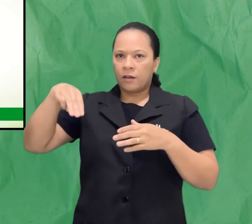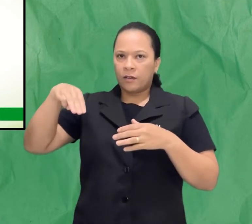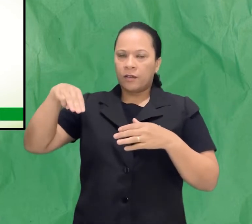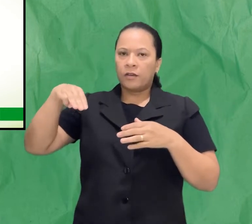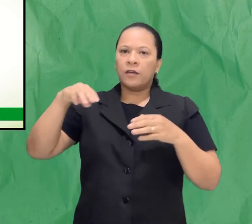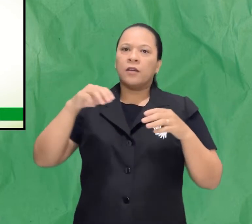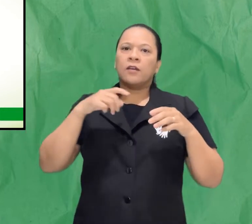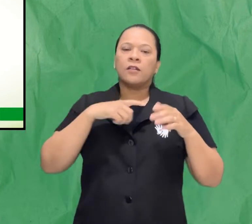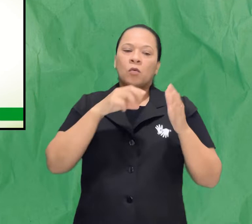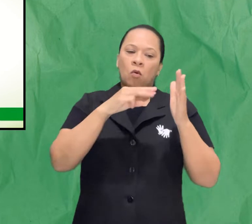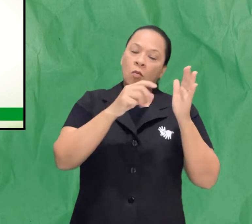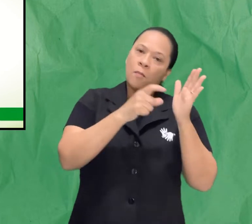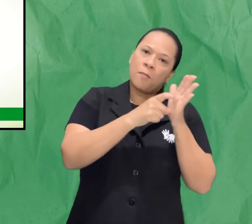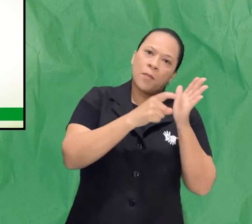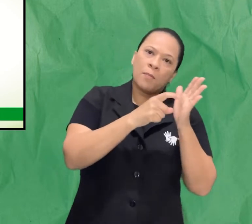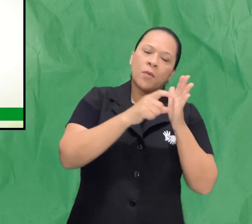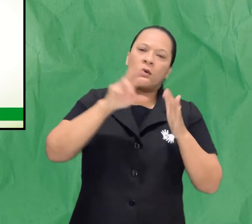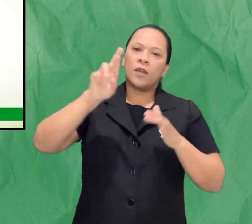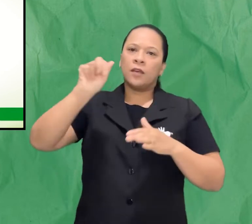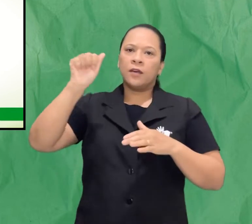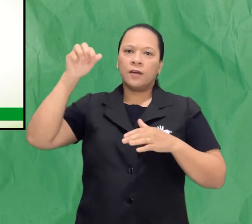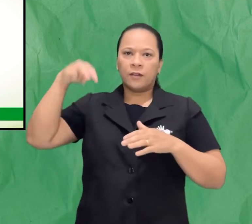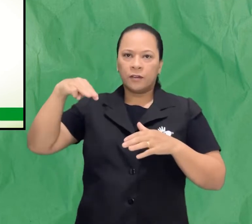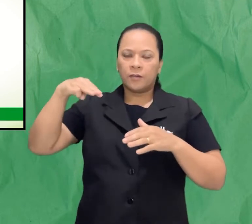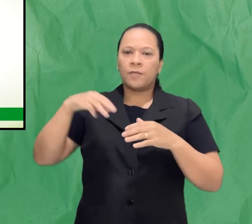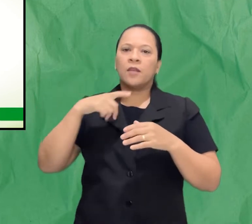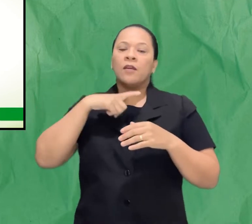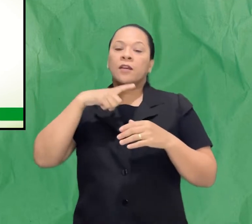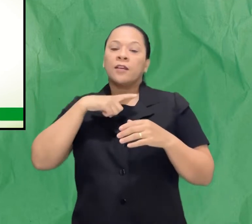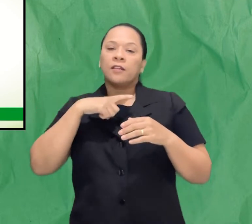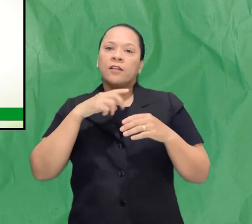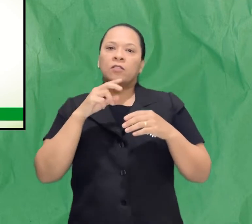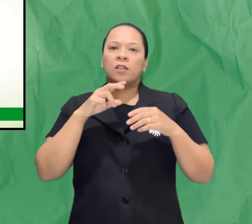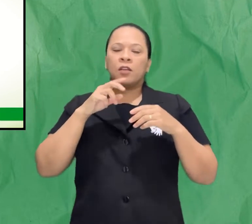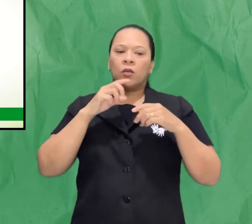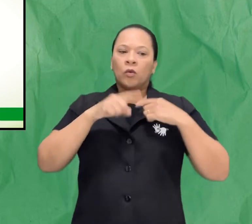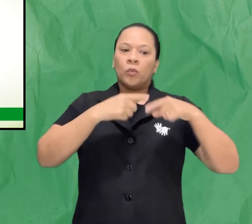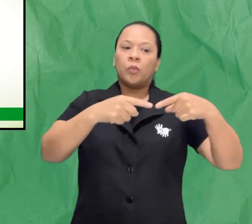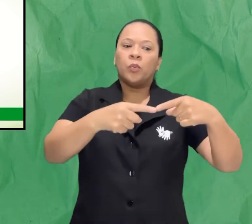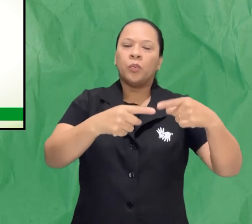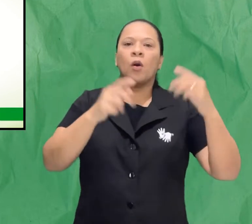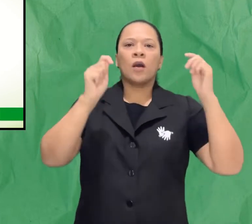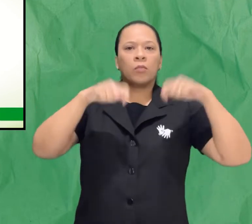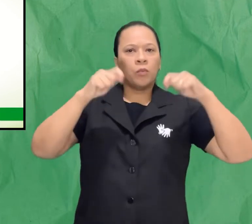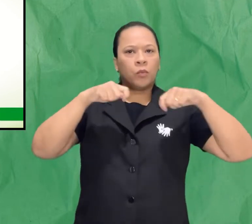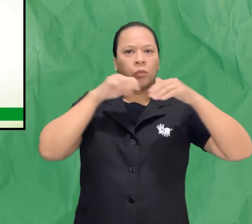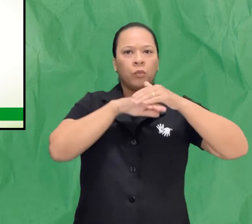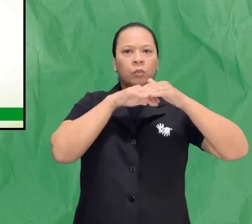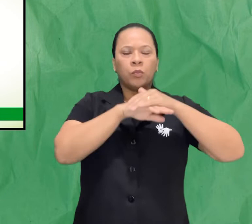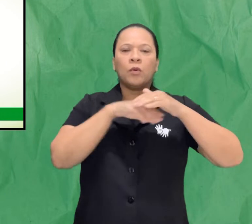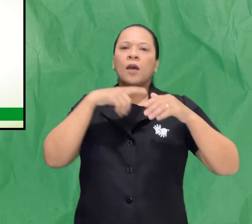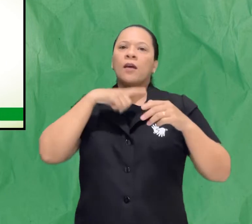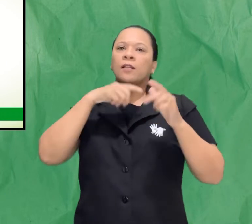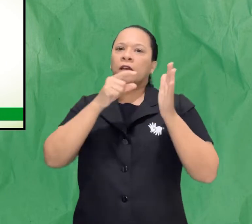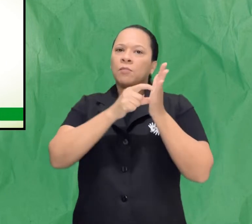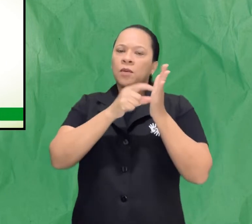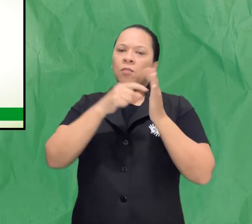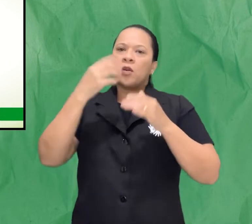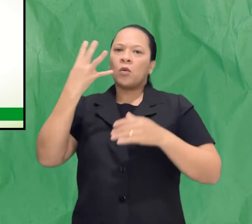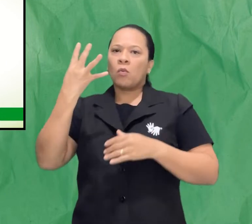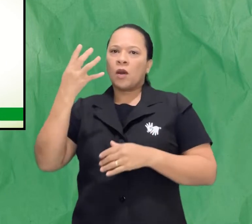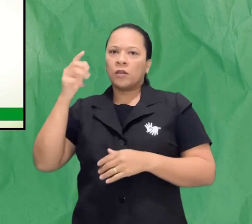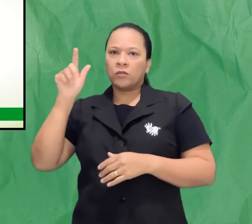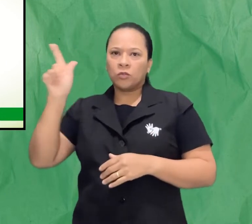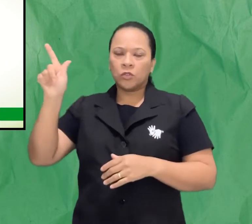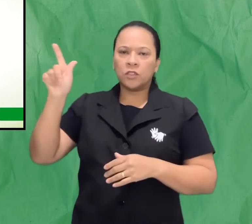temporário e mais rápido. Eu também diferencio entre a velocidade e capacidade. Eu tenho memória RAM de 4 GB, memória RAM de